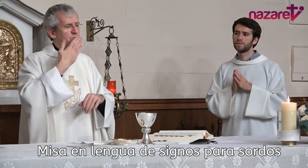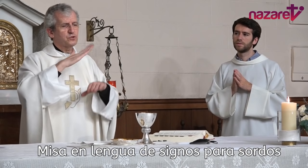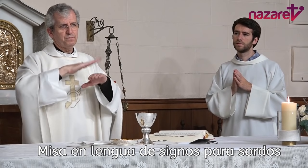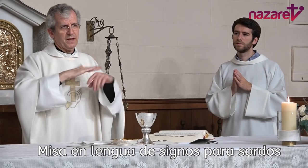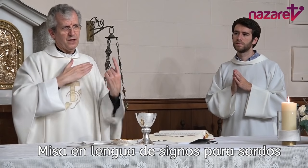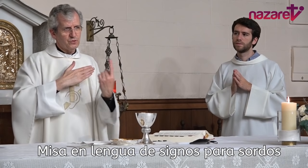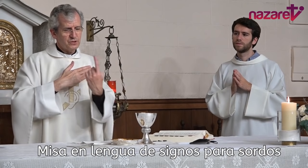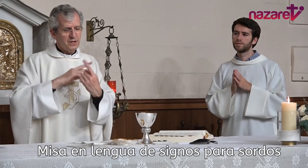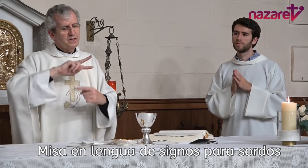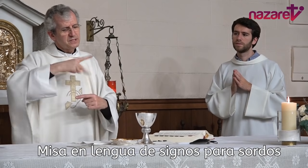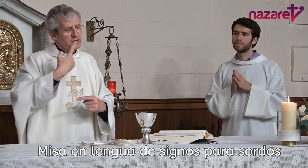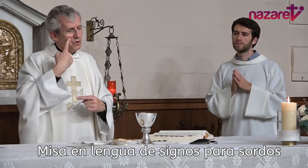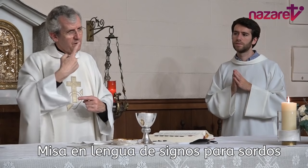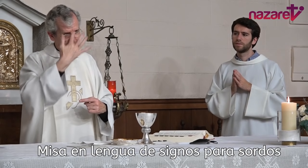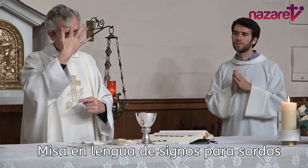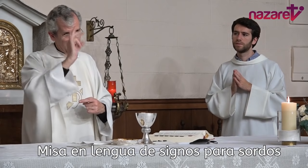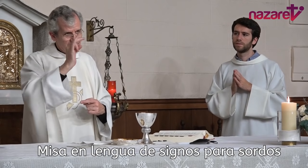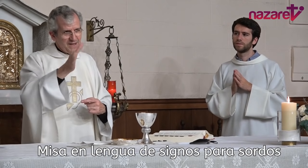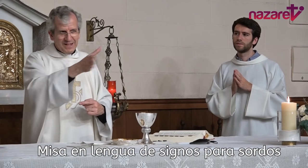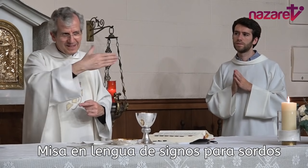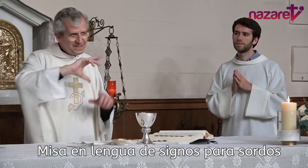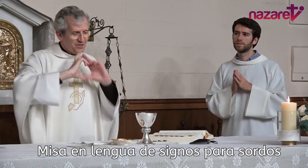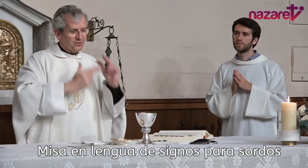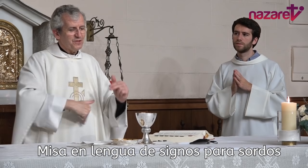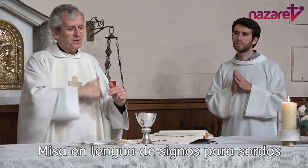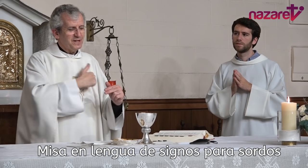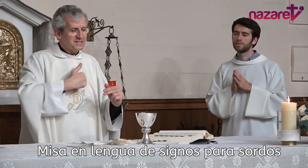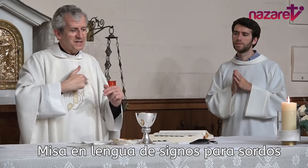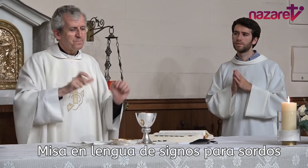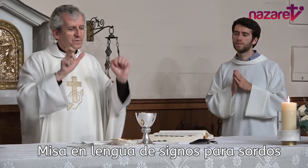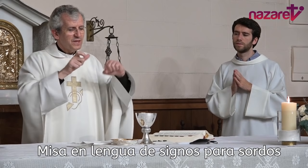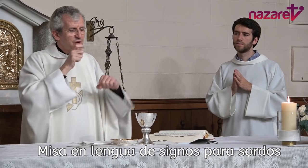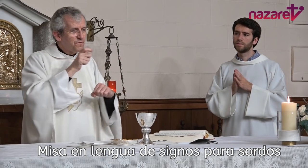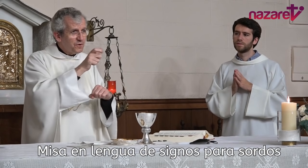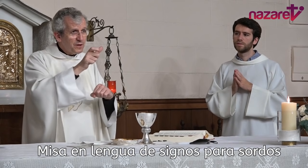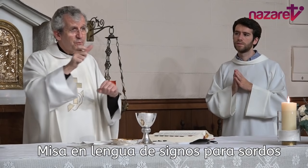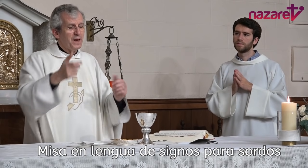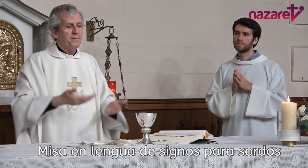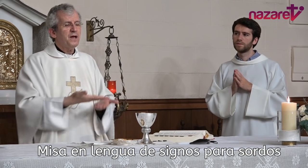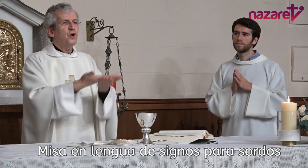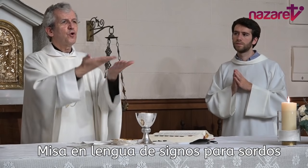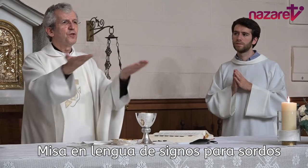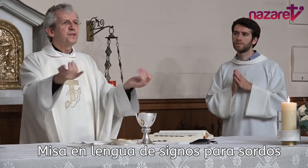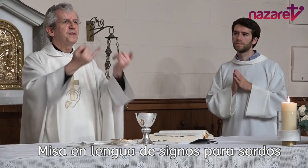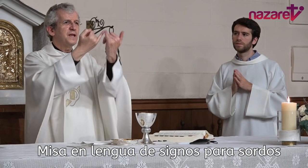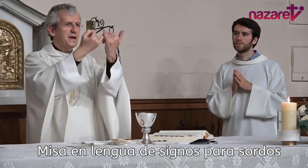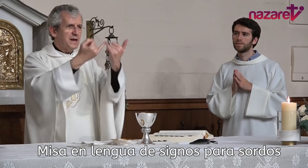nuestros pecados, sino la fe de toda tu Iglesia, y conforme a tu palabra, concédele la